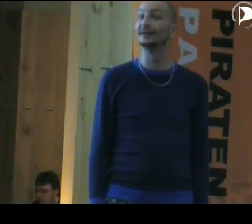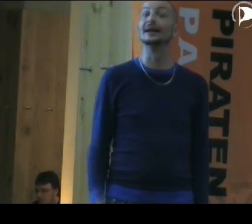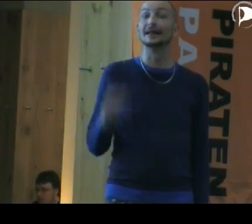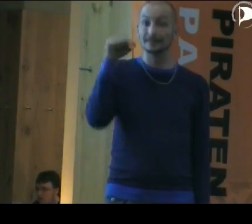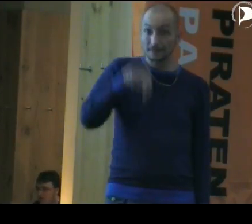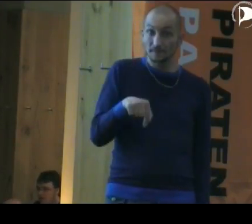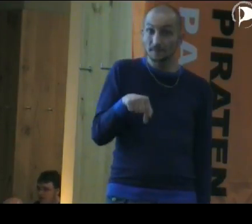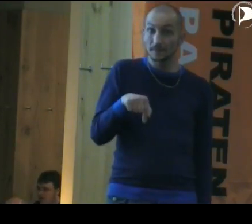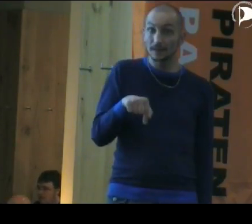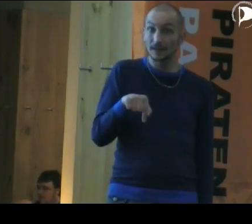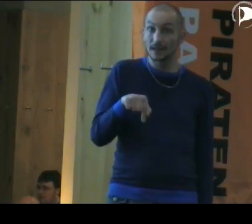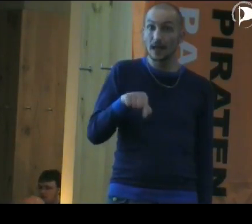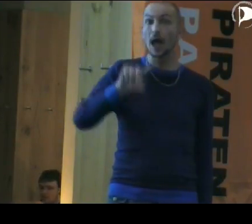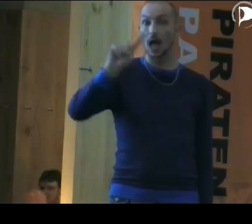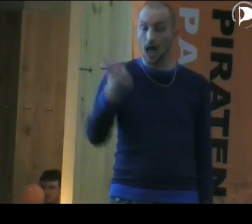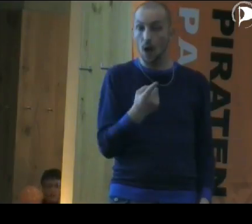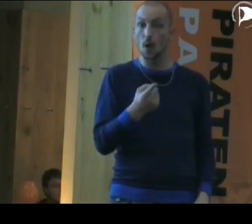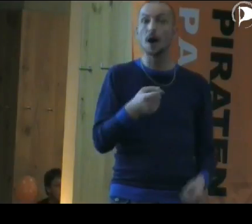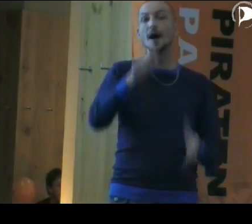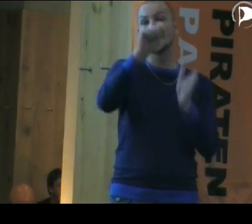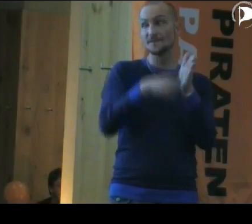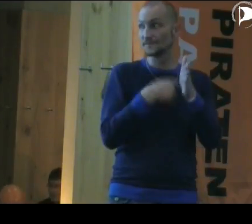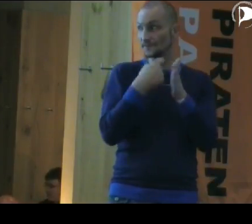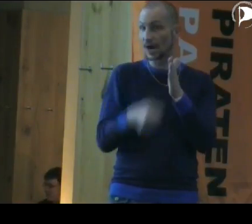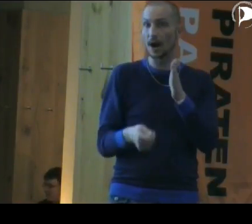könnt ihr auch schon zur wahl schreiten